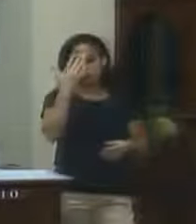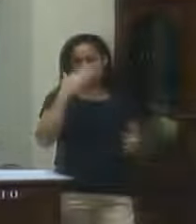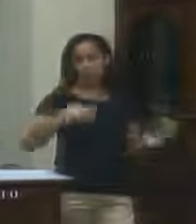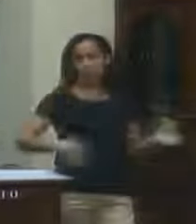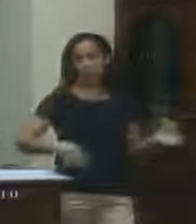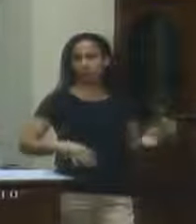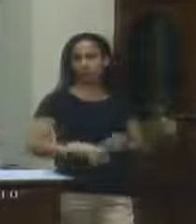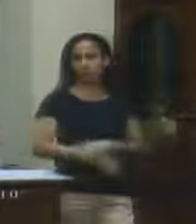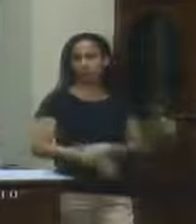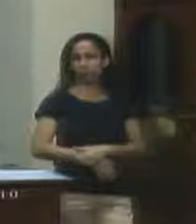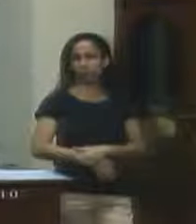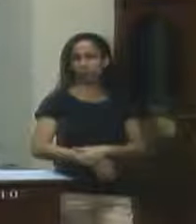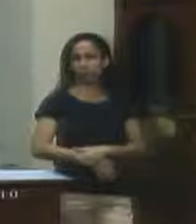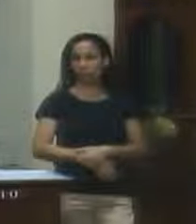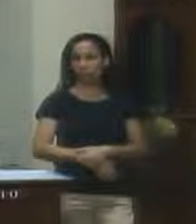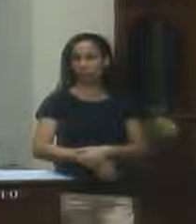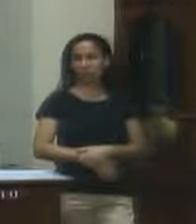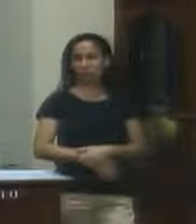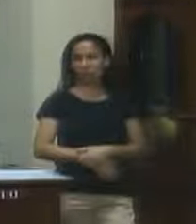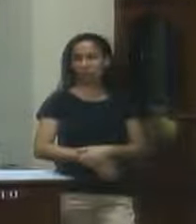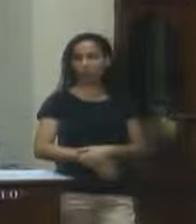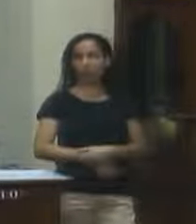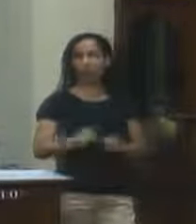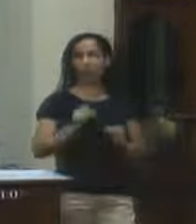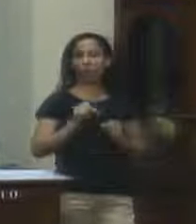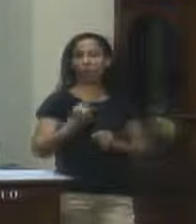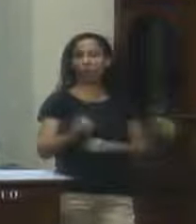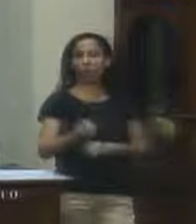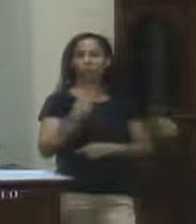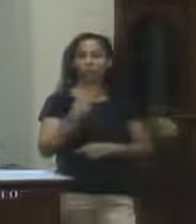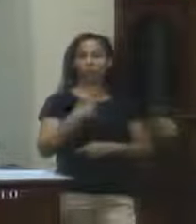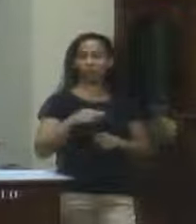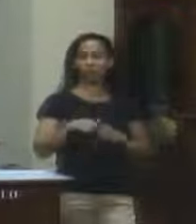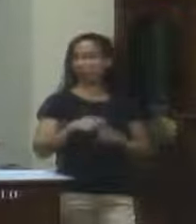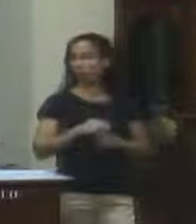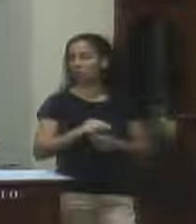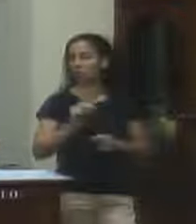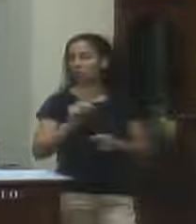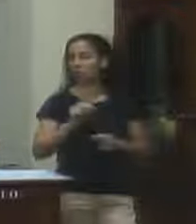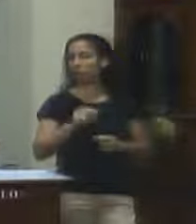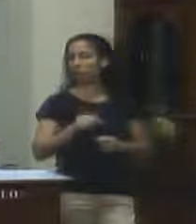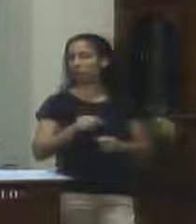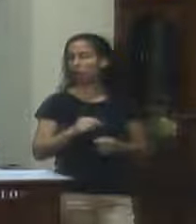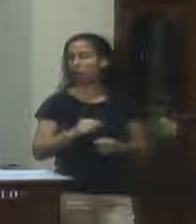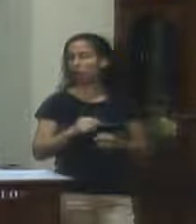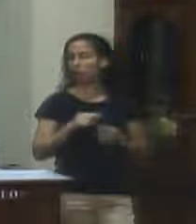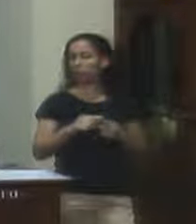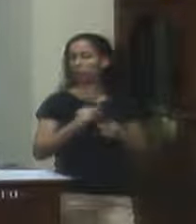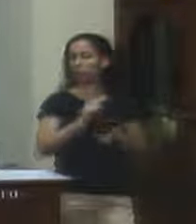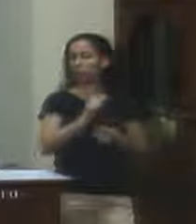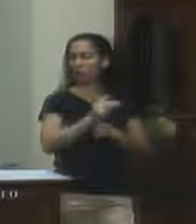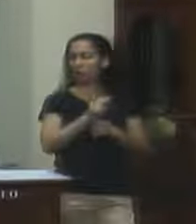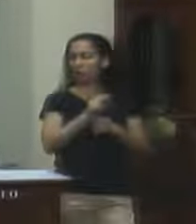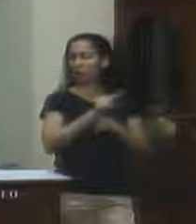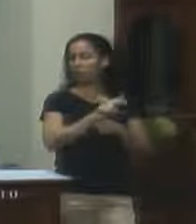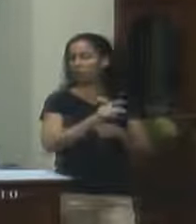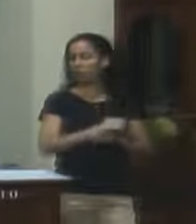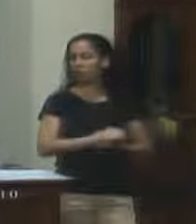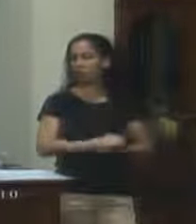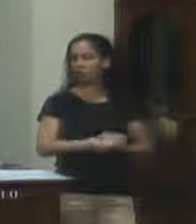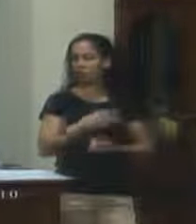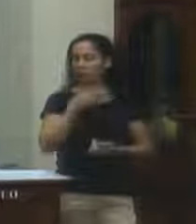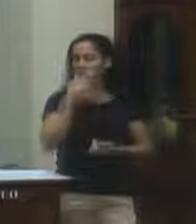Então, o que nos causou estranheza foi essa questão realmente da fiscalização em si, que eu